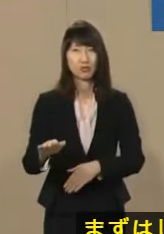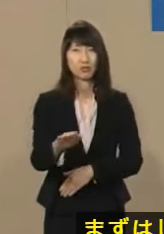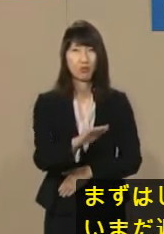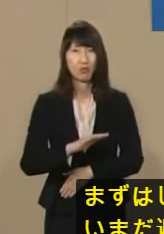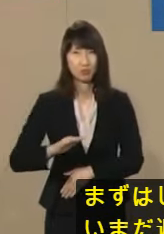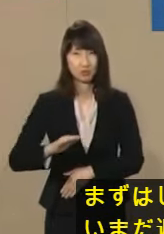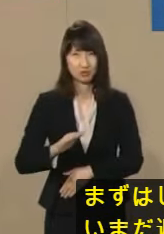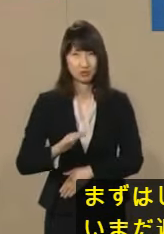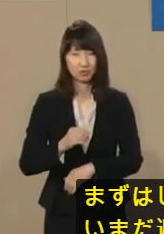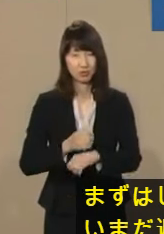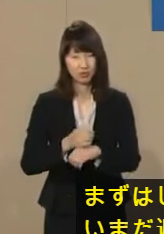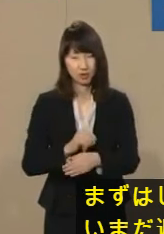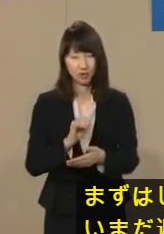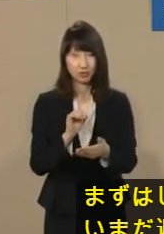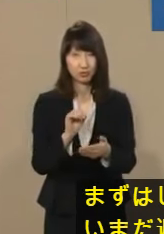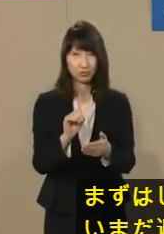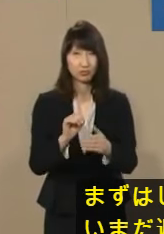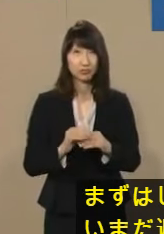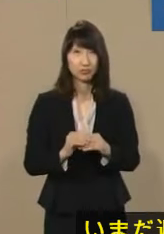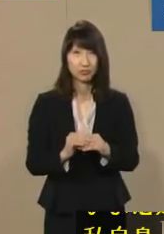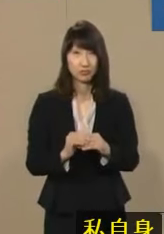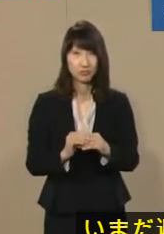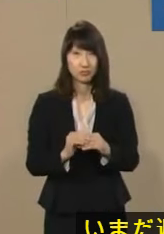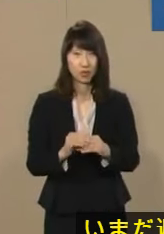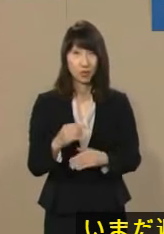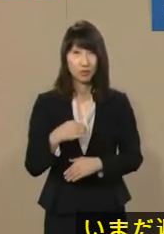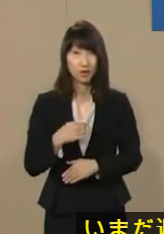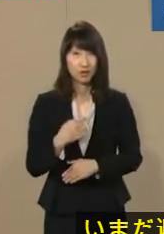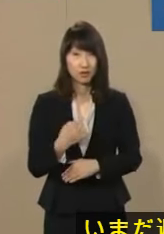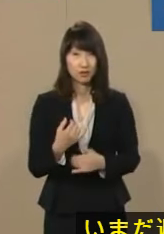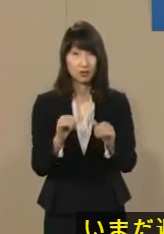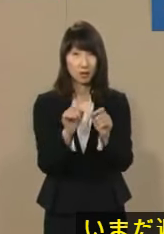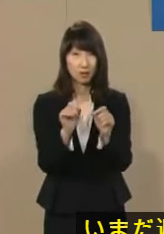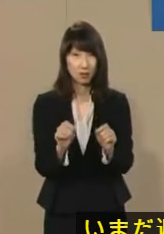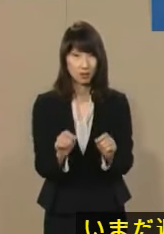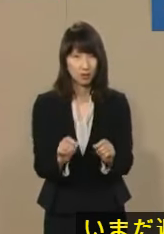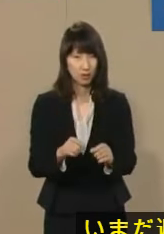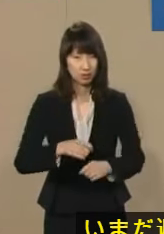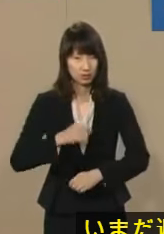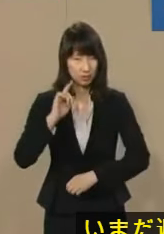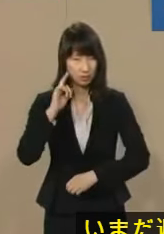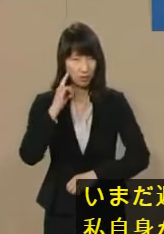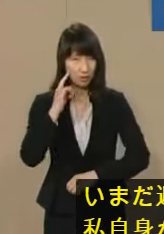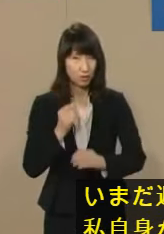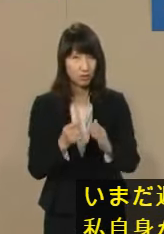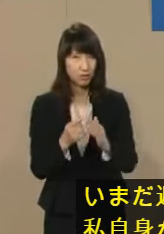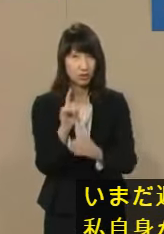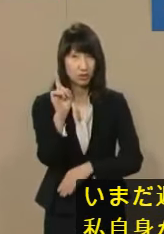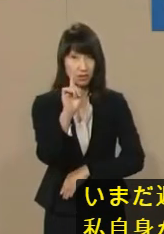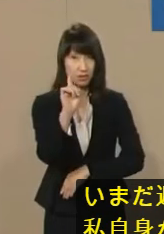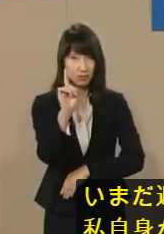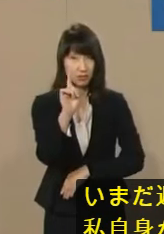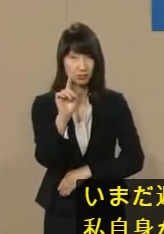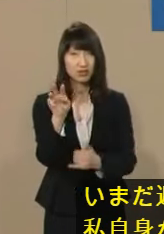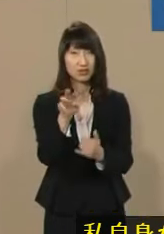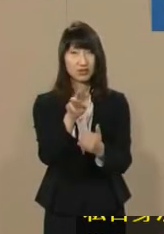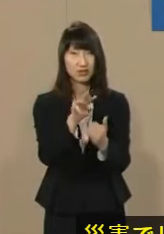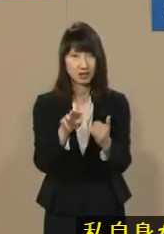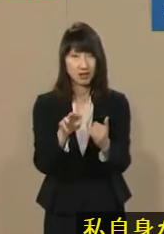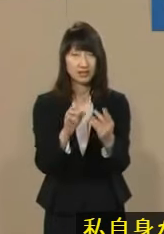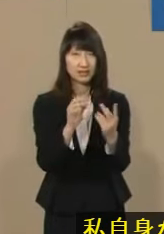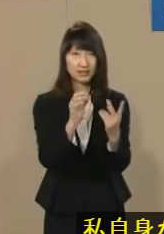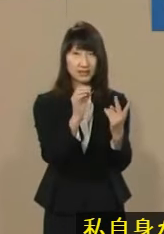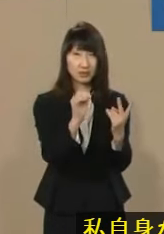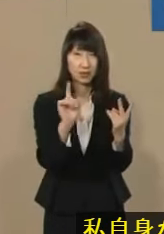よりお見舞い申し上げます。私自身が社会問題を真剣に考える初めてのきっかけが災害でした。